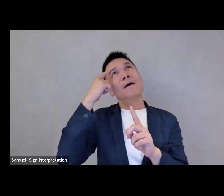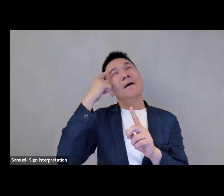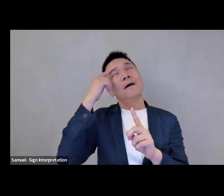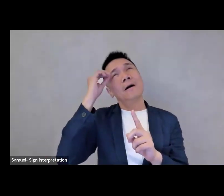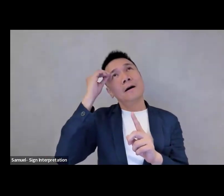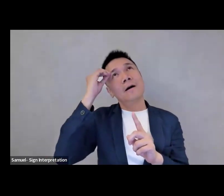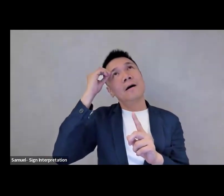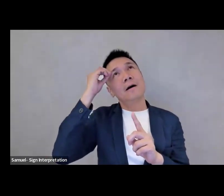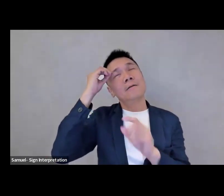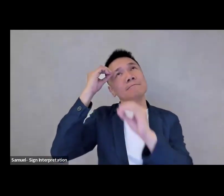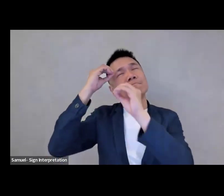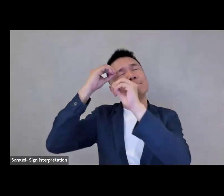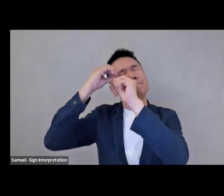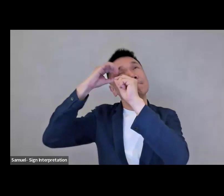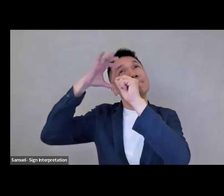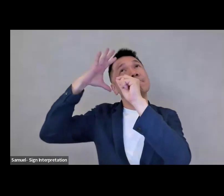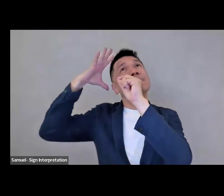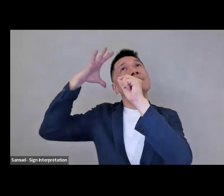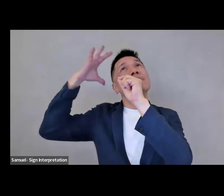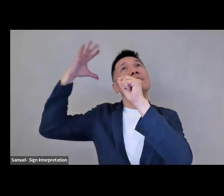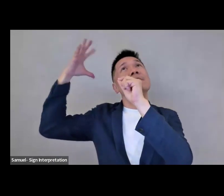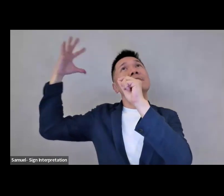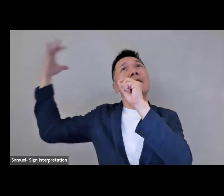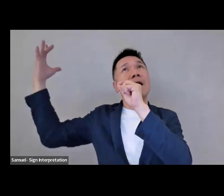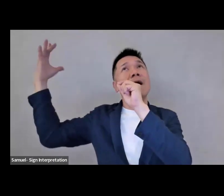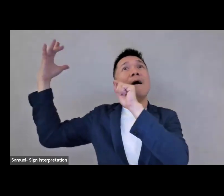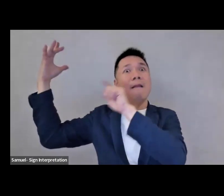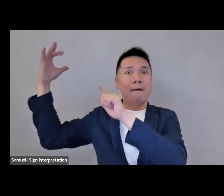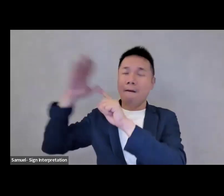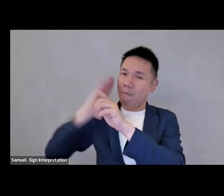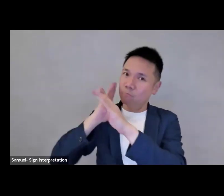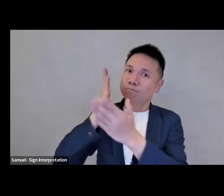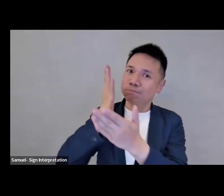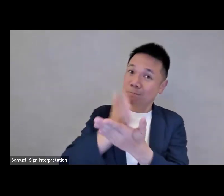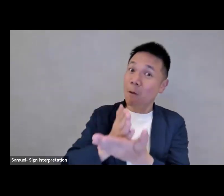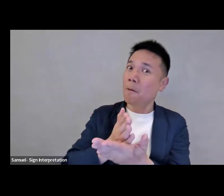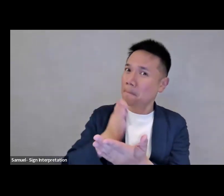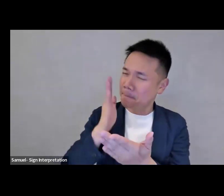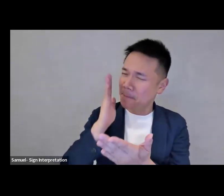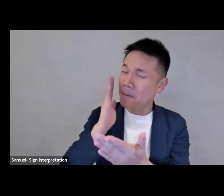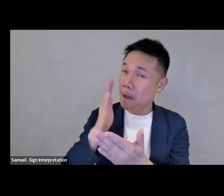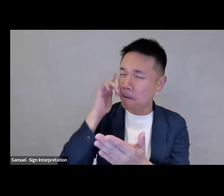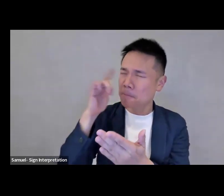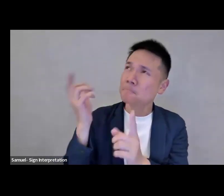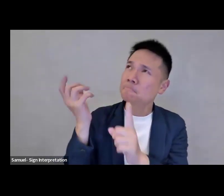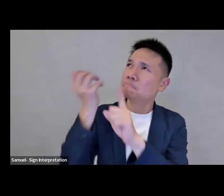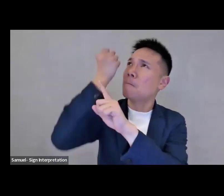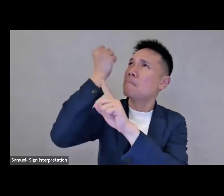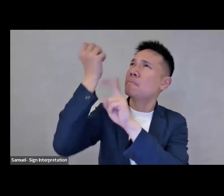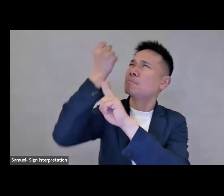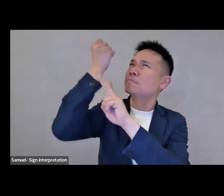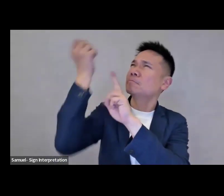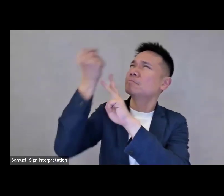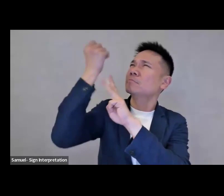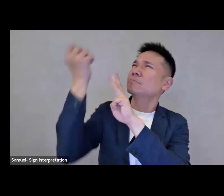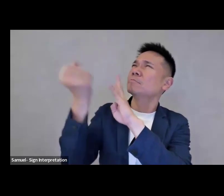你的这个梦想，你的梦想怎么样去推动你，然后去用你的想象